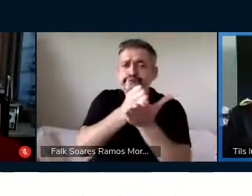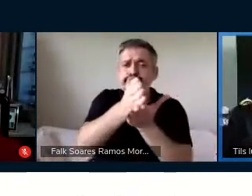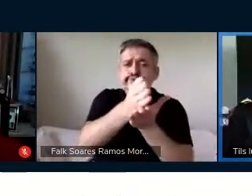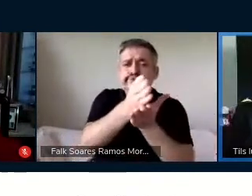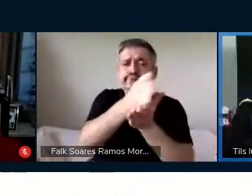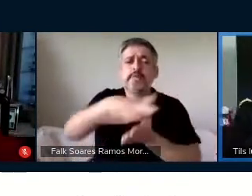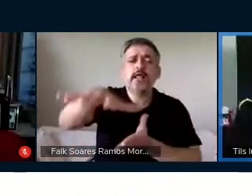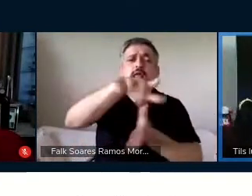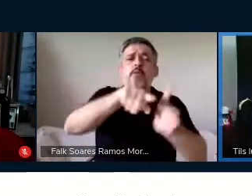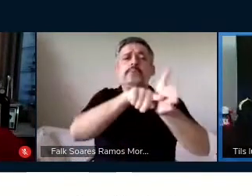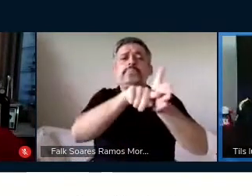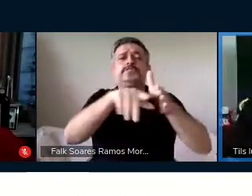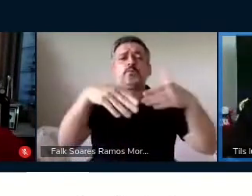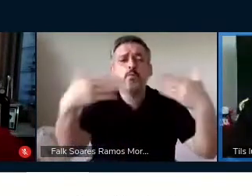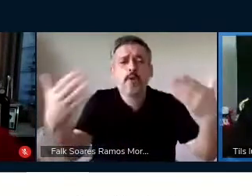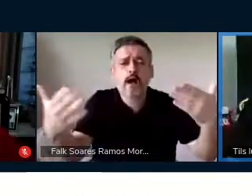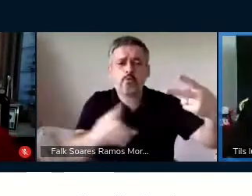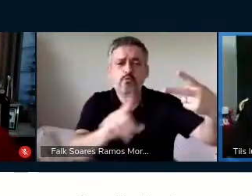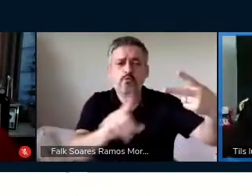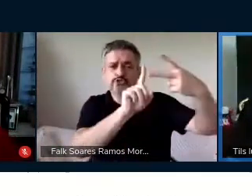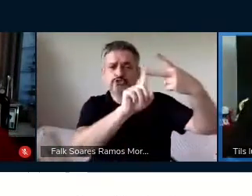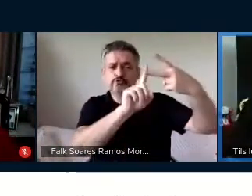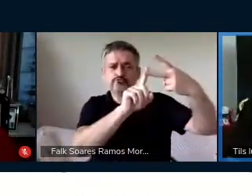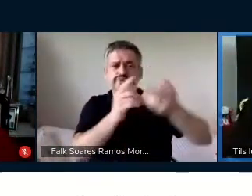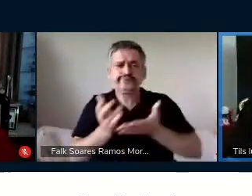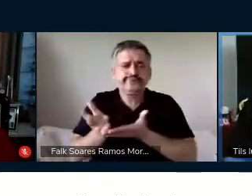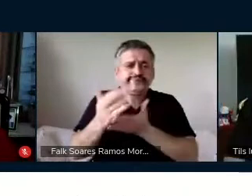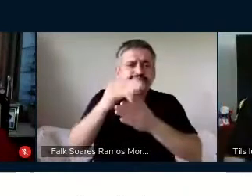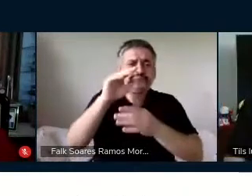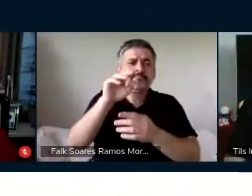são a abordagem e natureza da pesquisa,